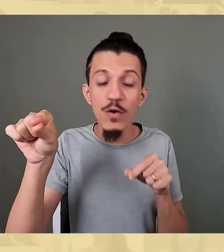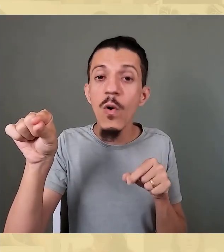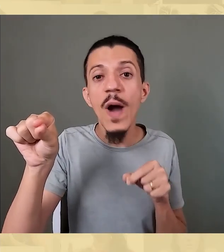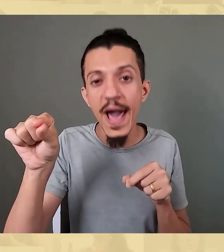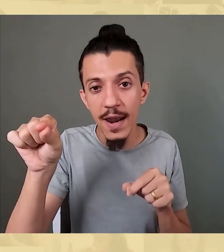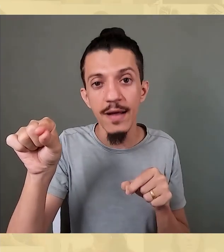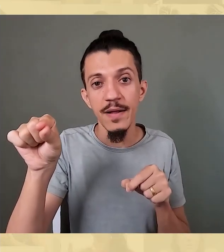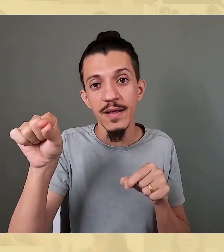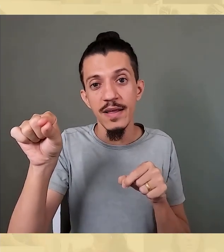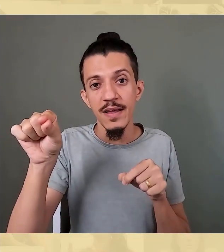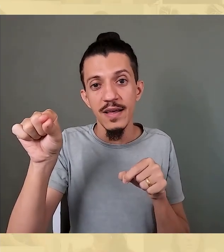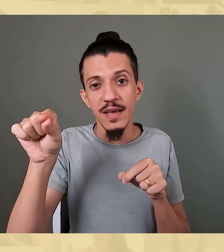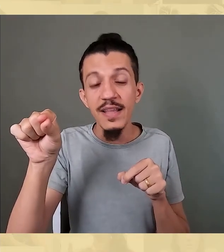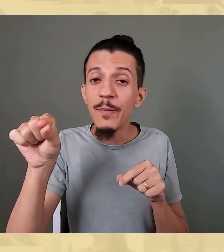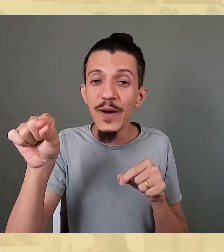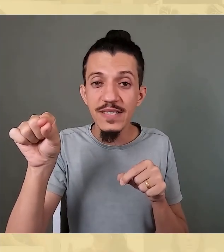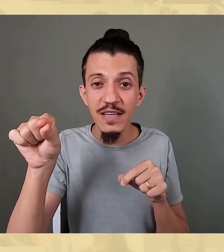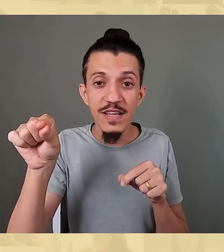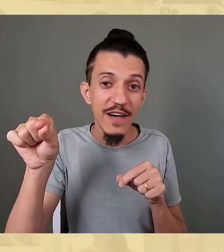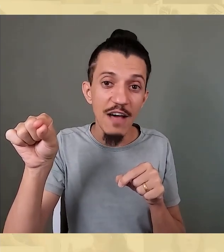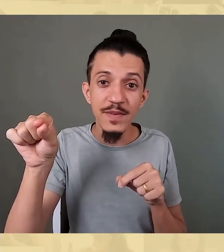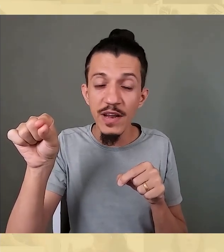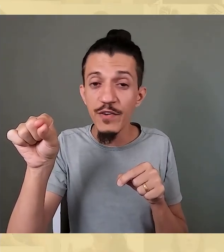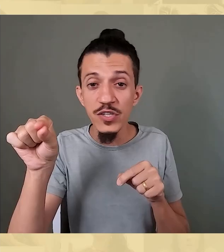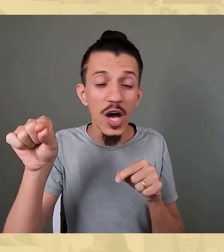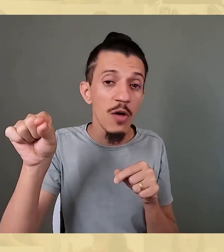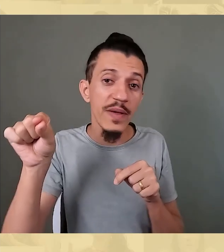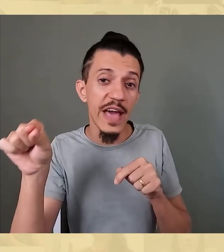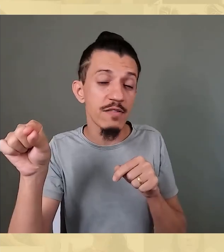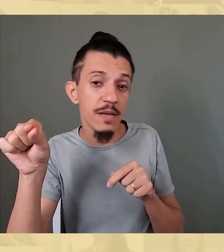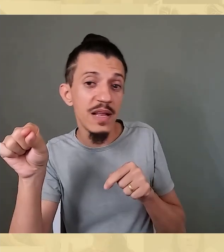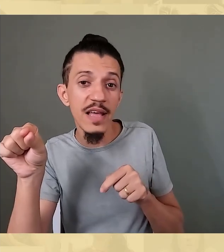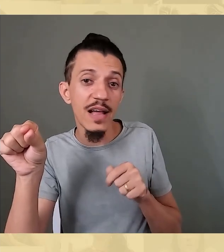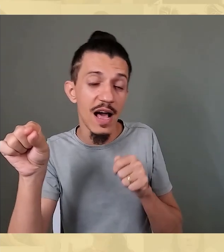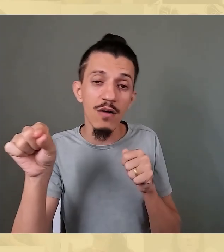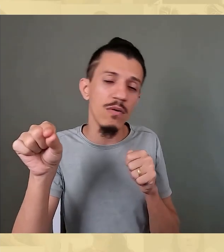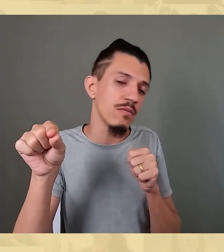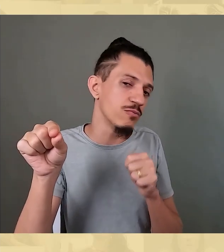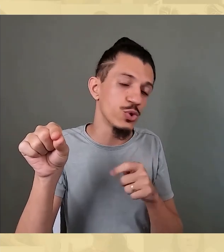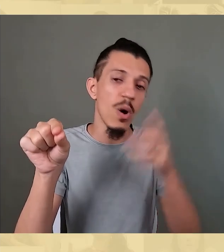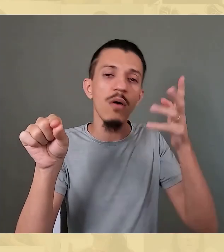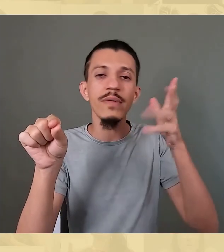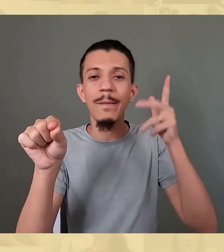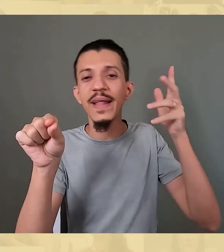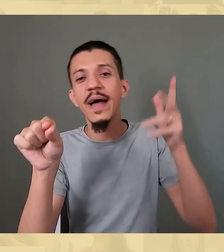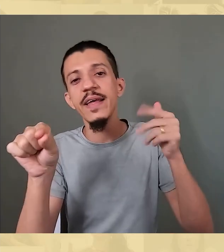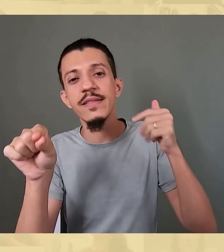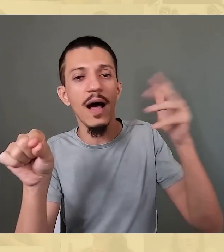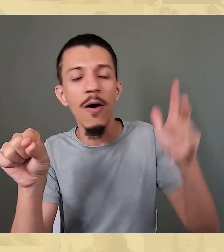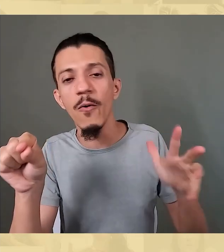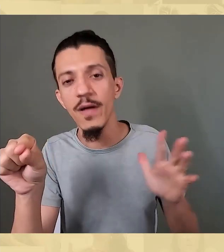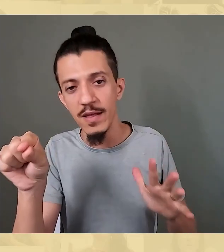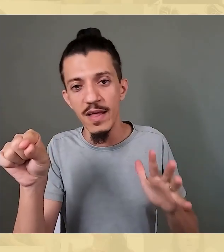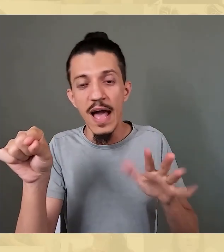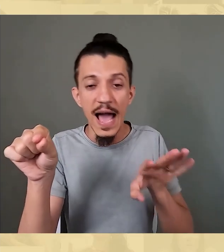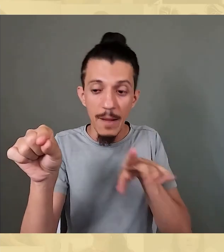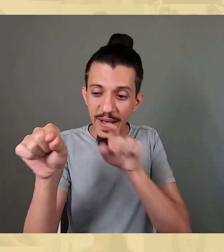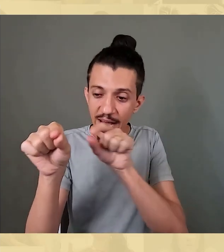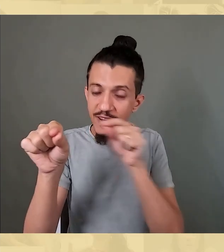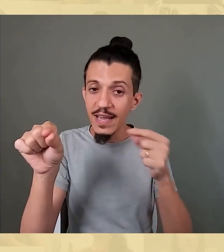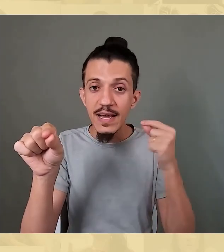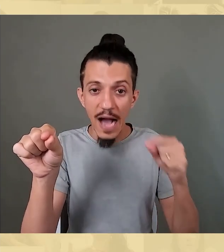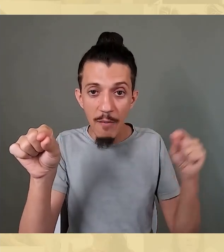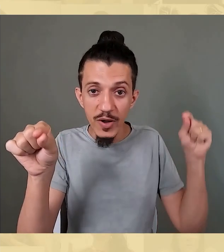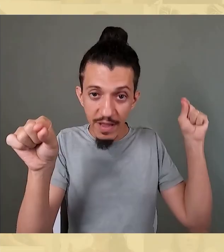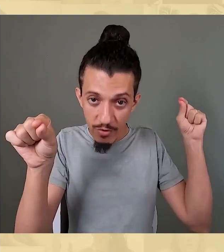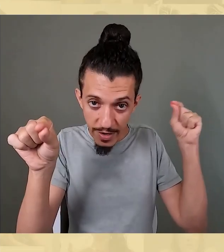falando com ela. E depois que você falava para o telefonista, olha, eu quero que você me liga lá com o João da padaria e tal. Aí ela pegava